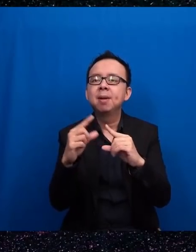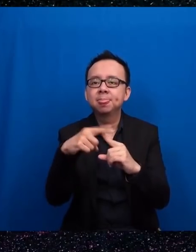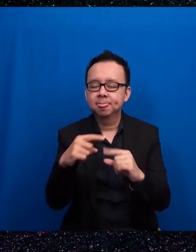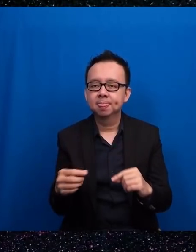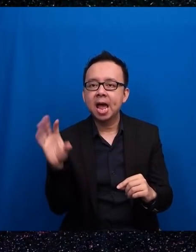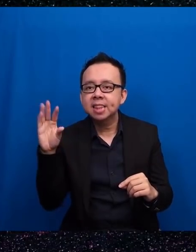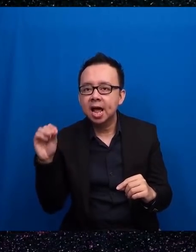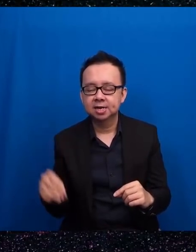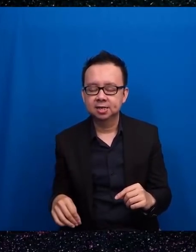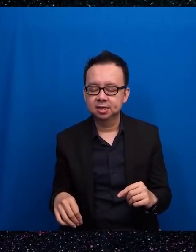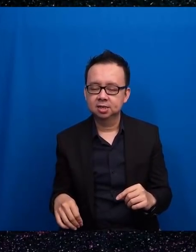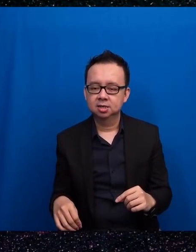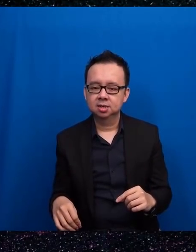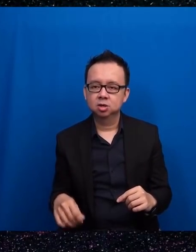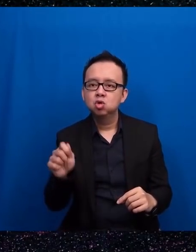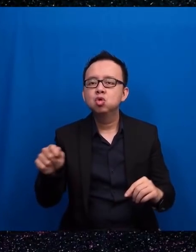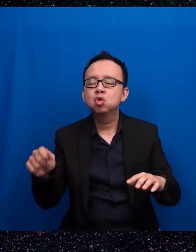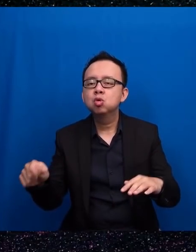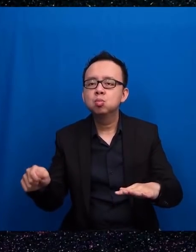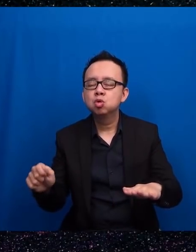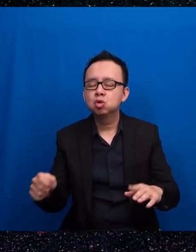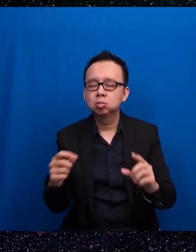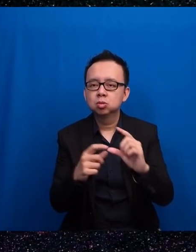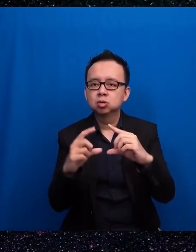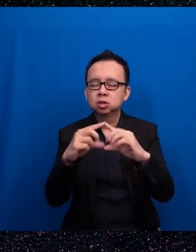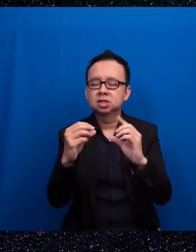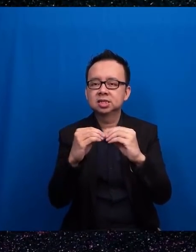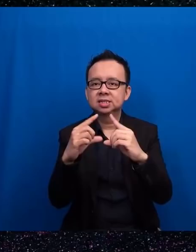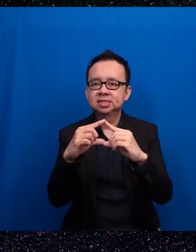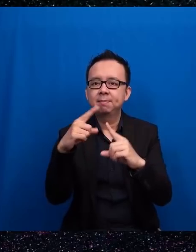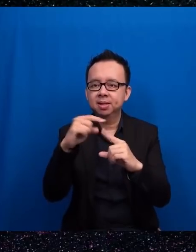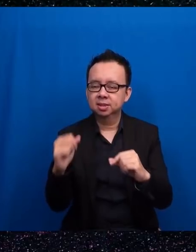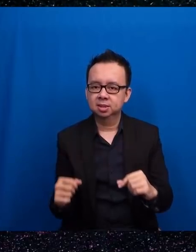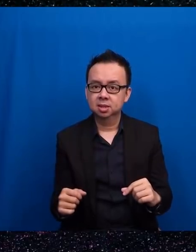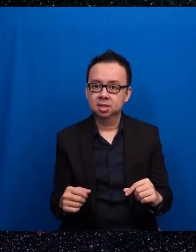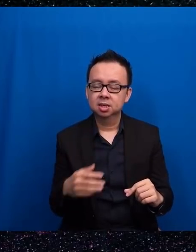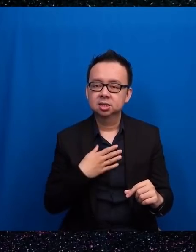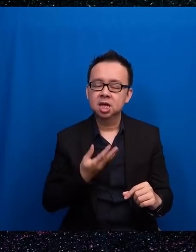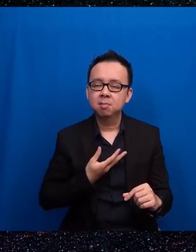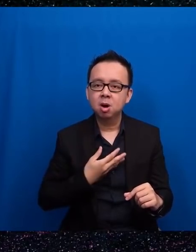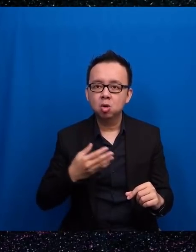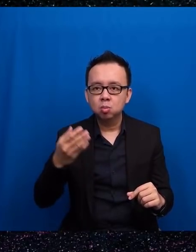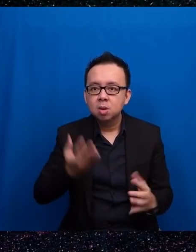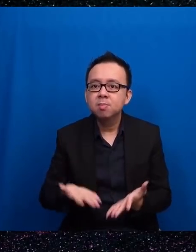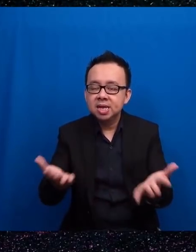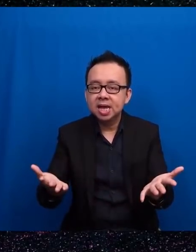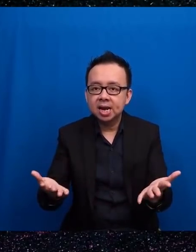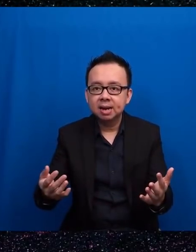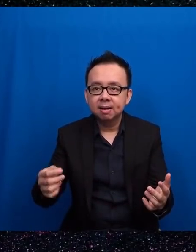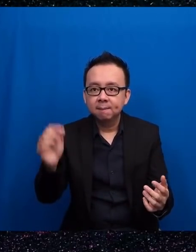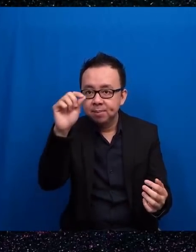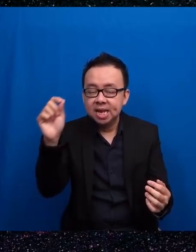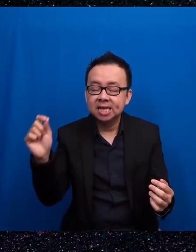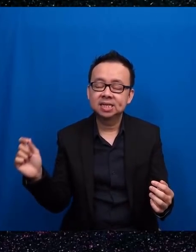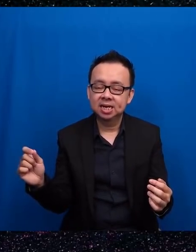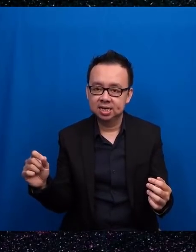Sabat. Nah, saya kasih sekarang 3 penjelasan. Apa itu hukum Sabat? Tuliskan. Ya,